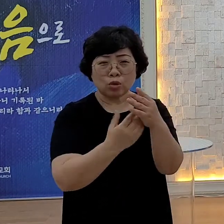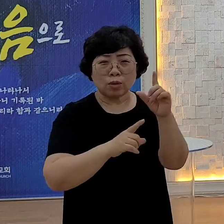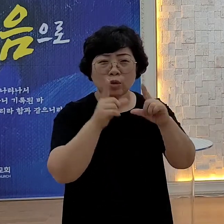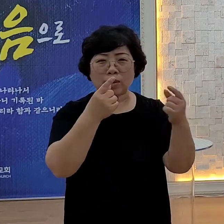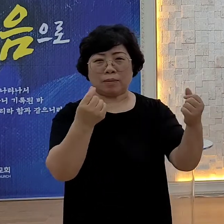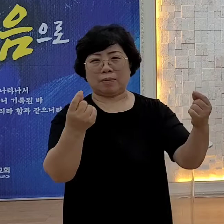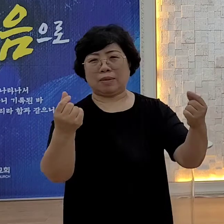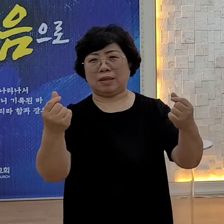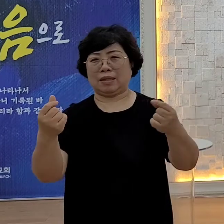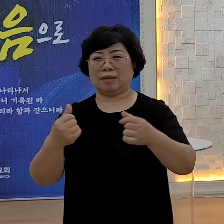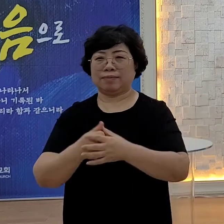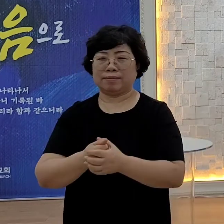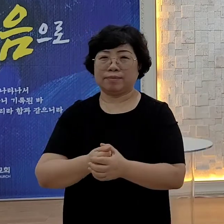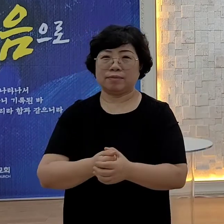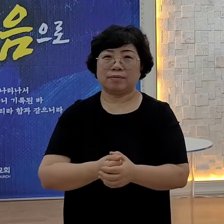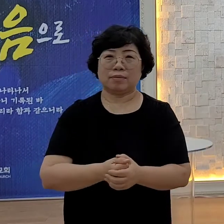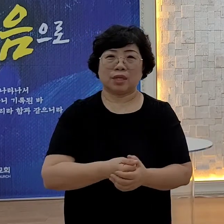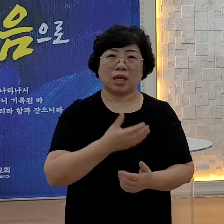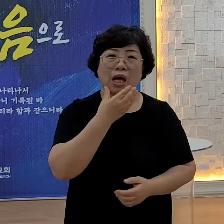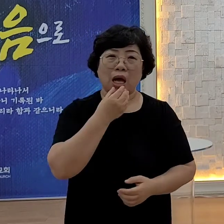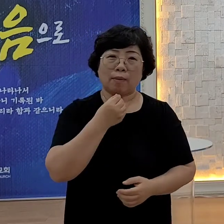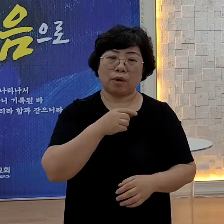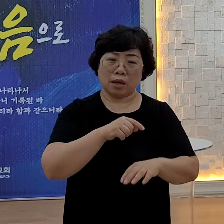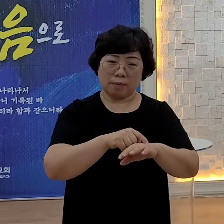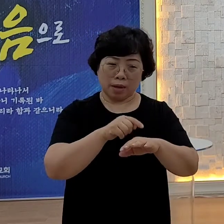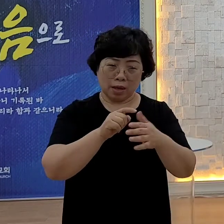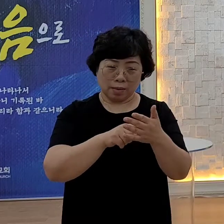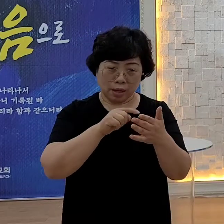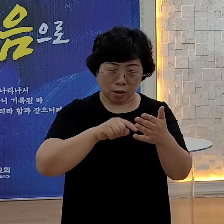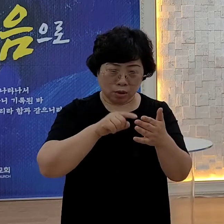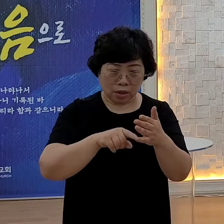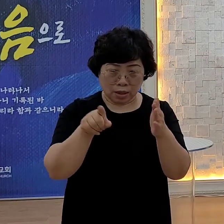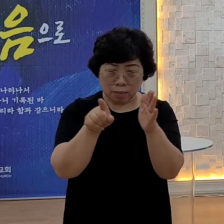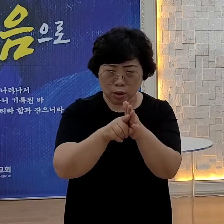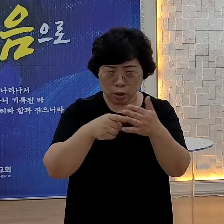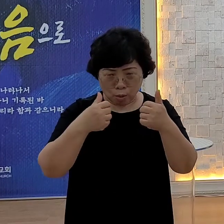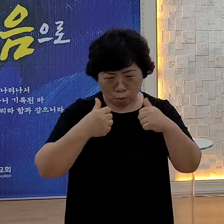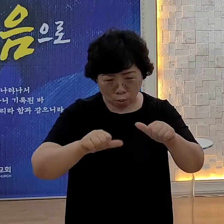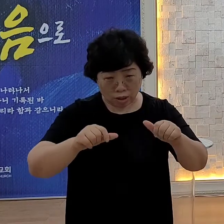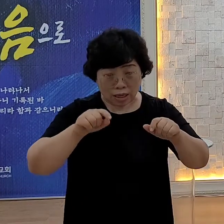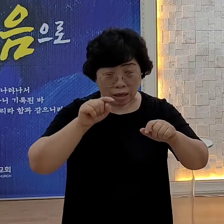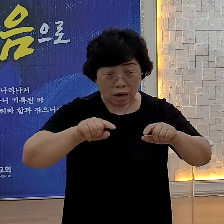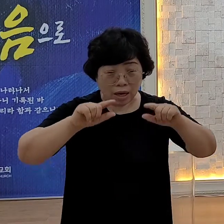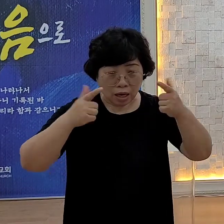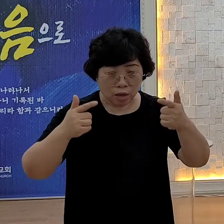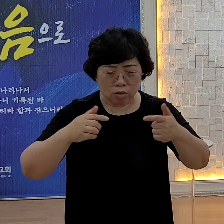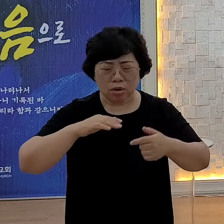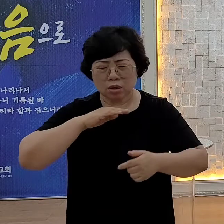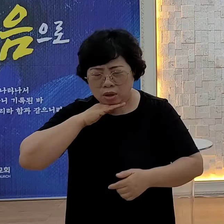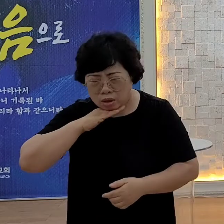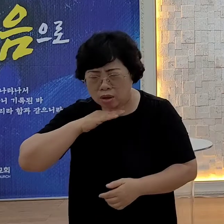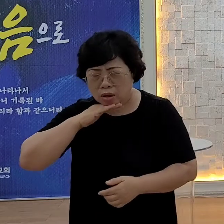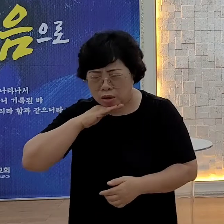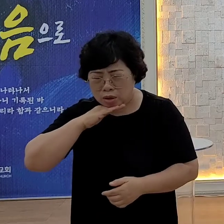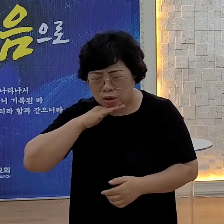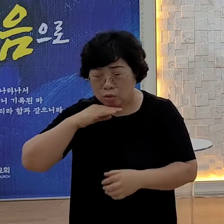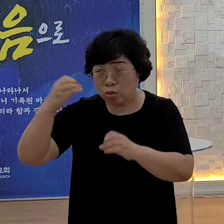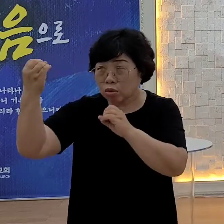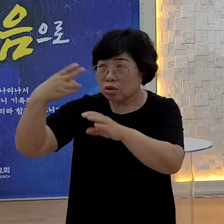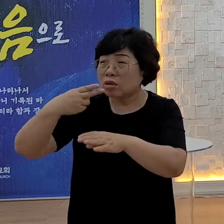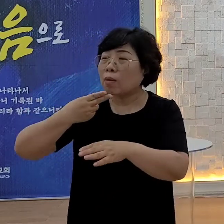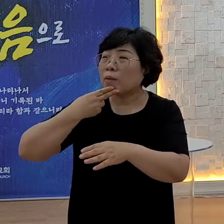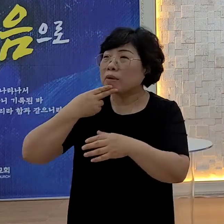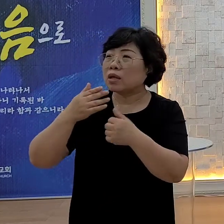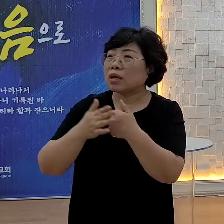아브라함이 그 믿음을 포기했다는 말이 아니고 기다려도 소식이 없으니까